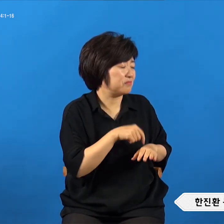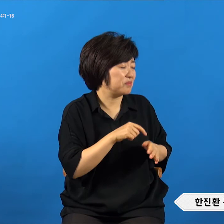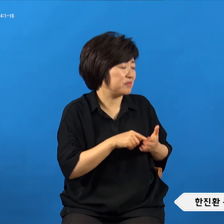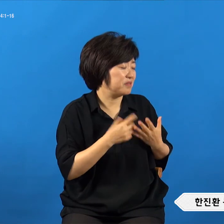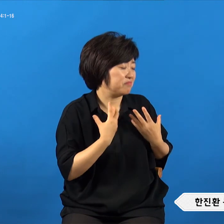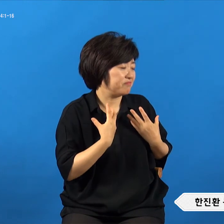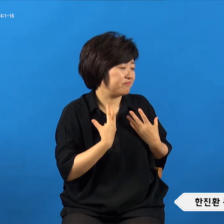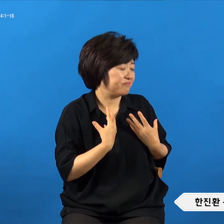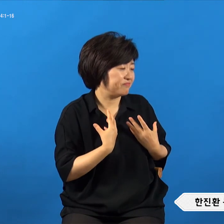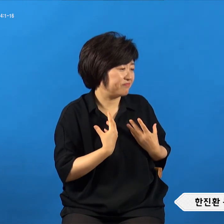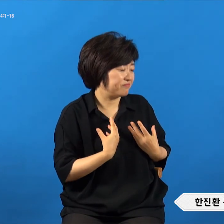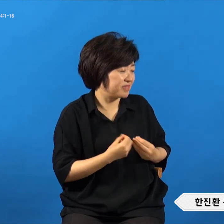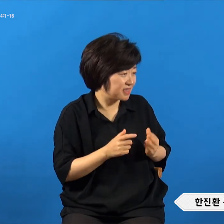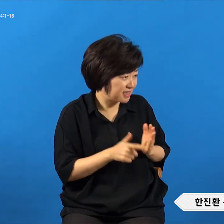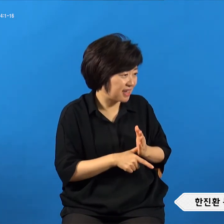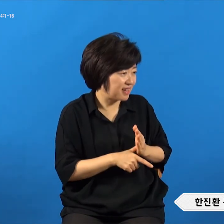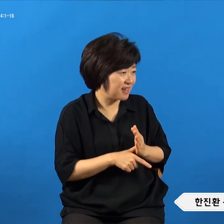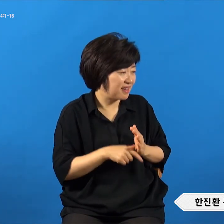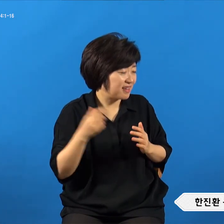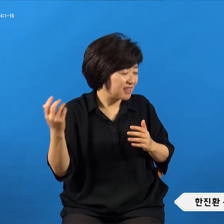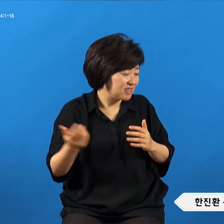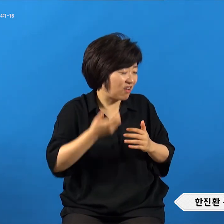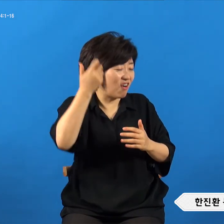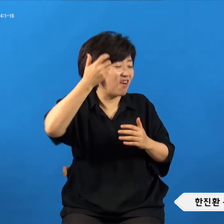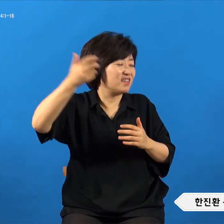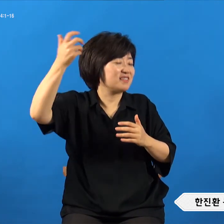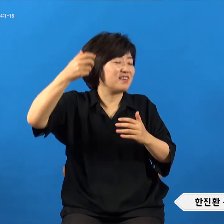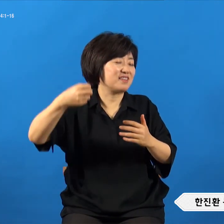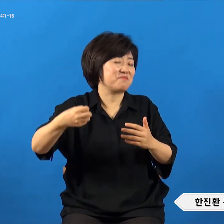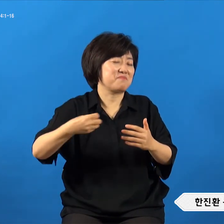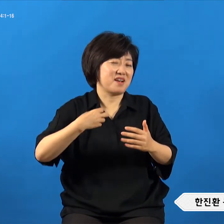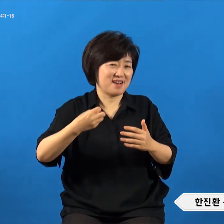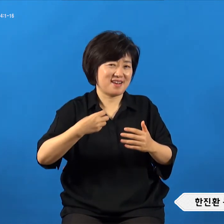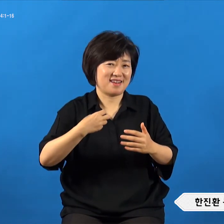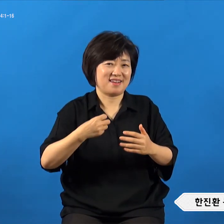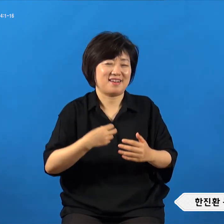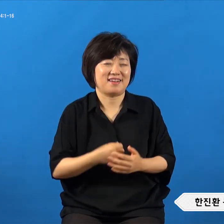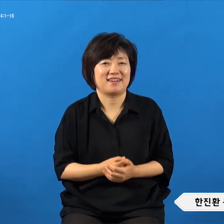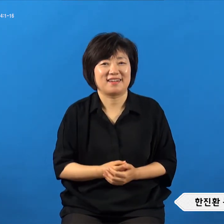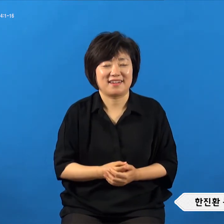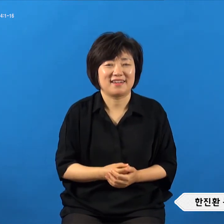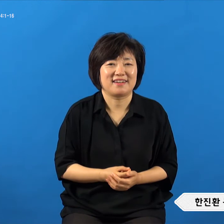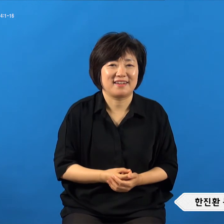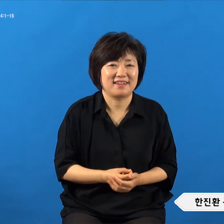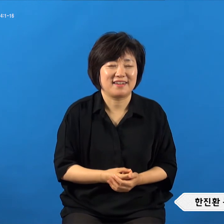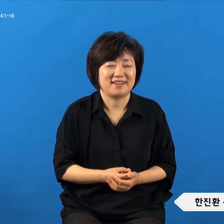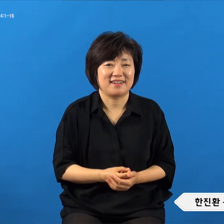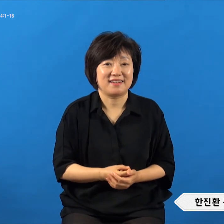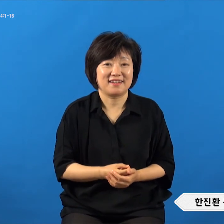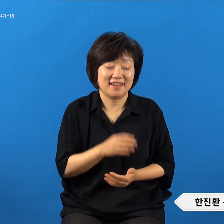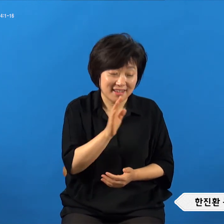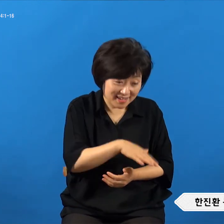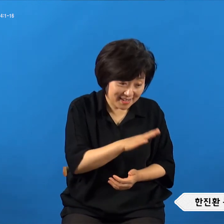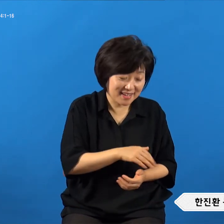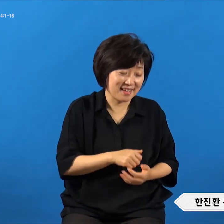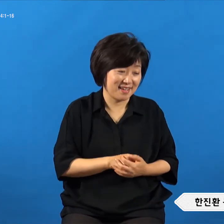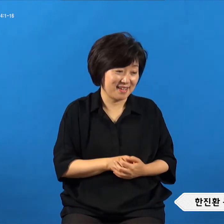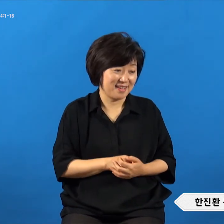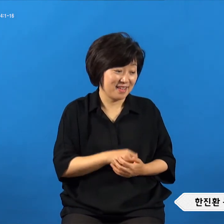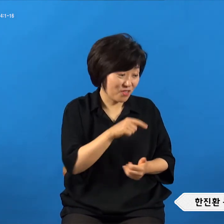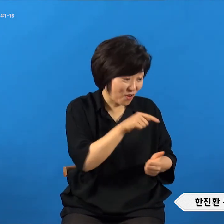그럴 때 그때에 마음속에서 성령의 음성이 똑똑하게 들려왔습니다. 하지만